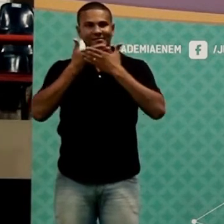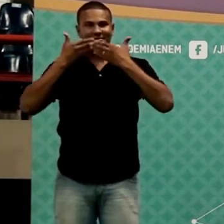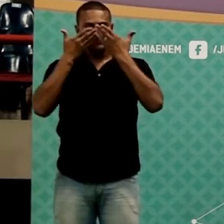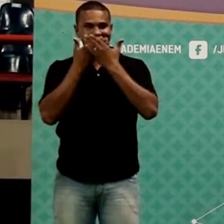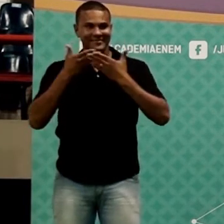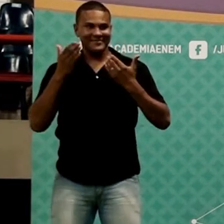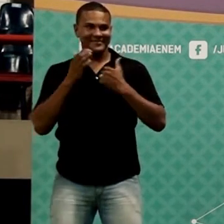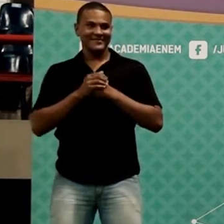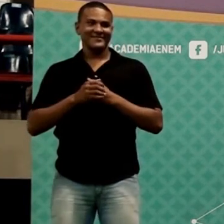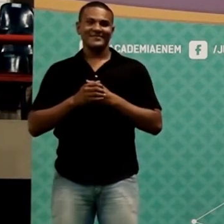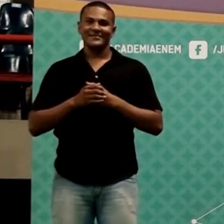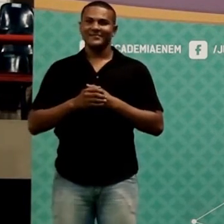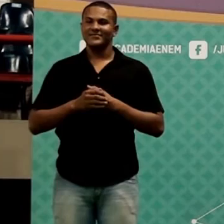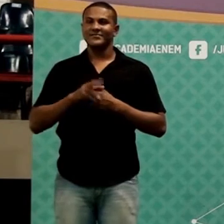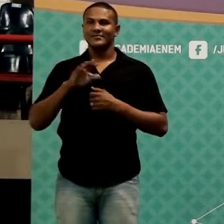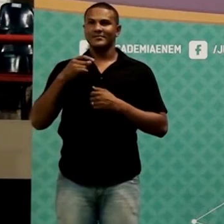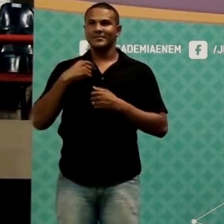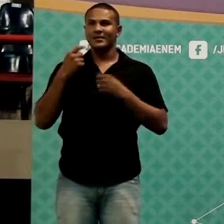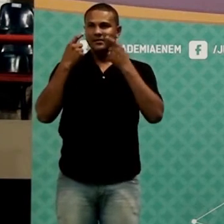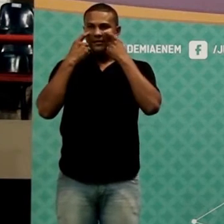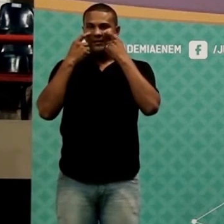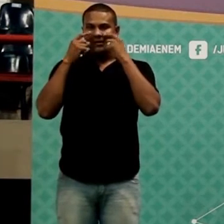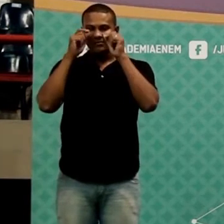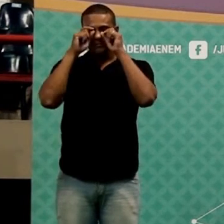Vem com olhar do gato do Shrek.